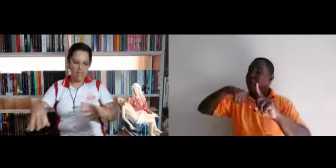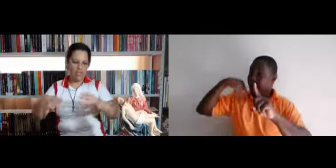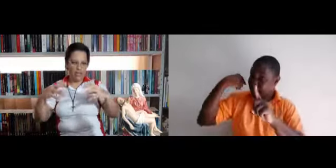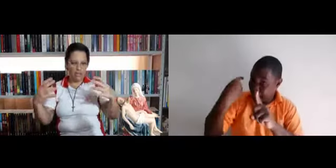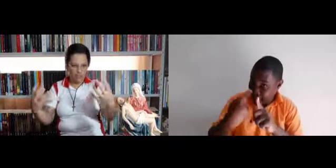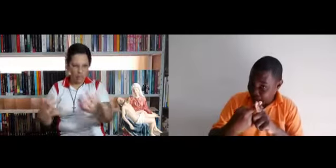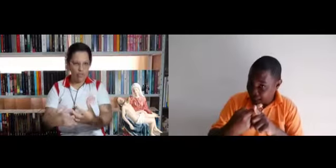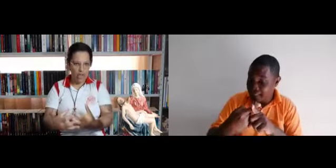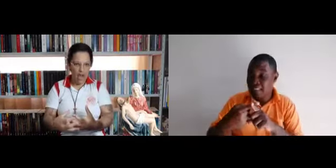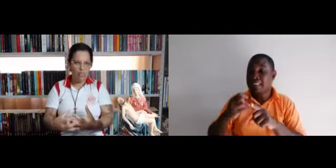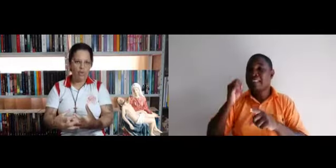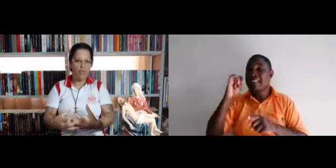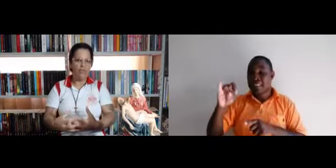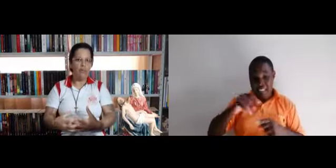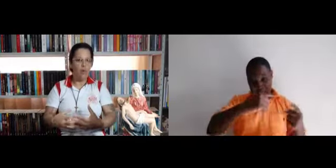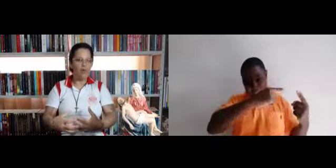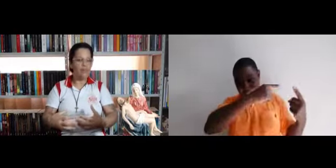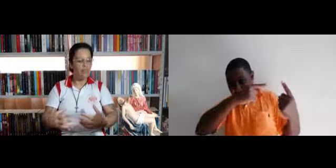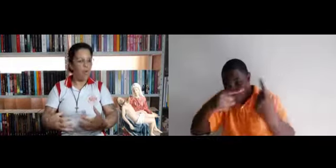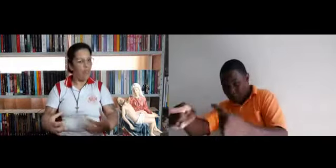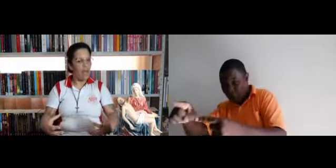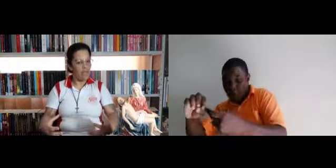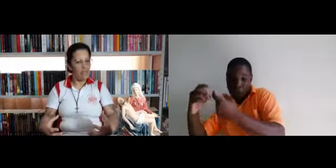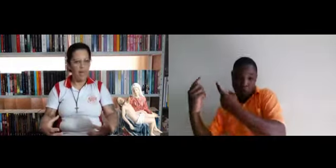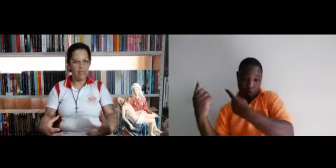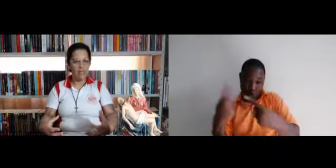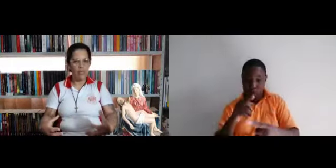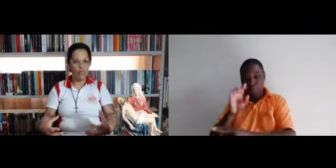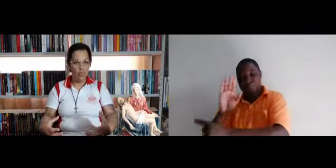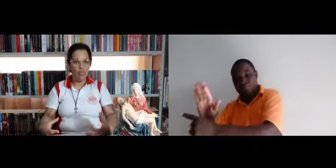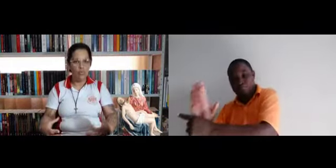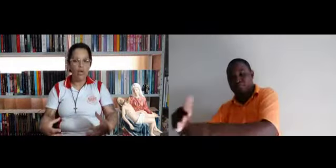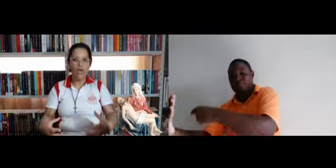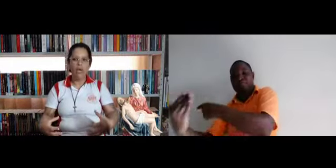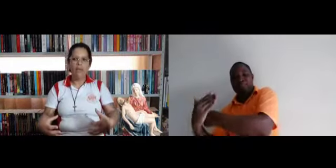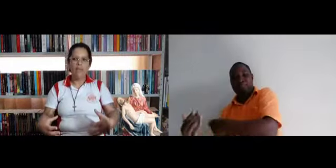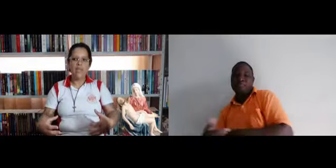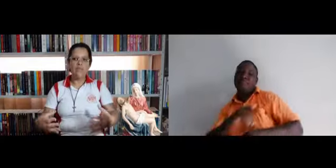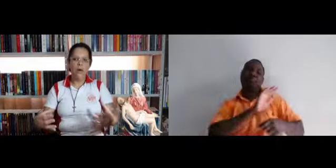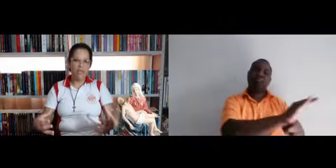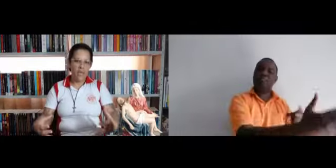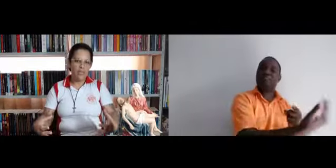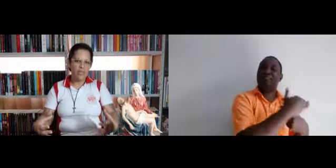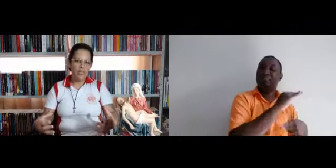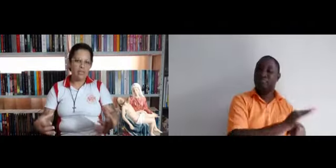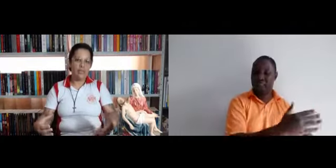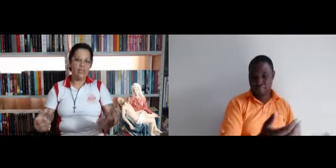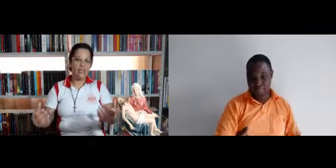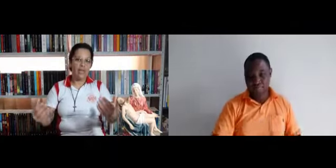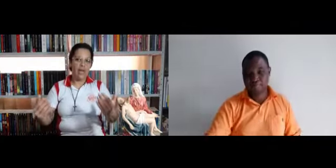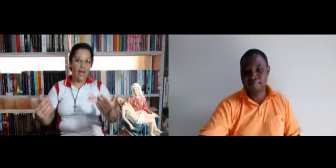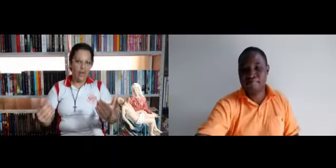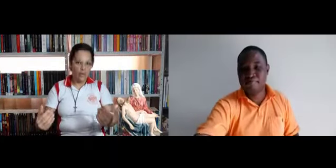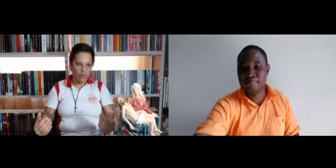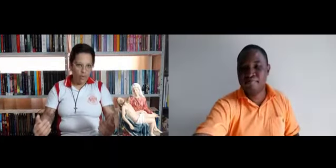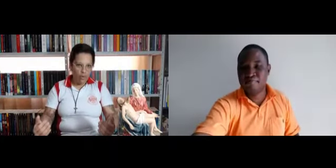embora seja mundial, por envolver boa parte dos países do mundo, principalmente nas